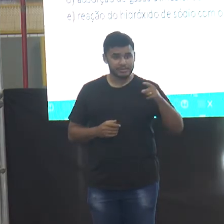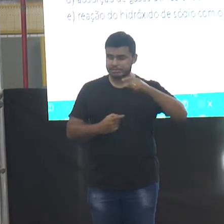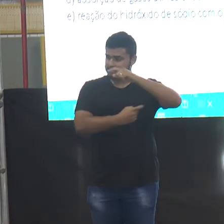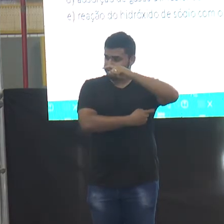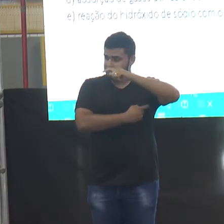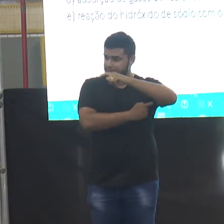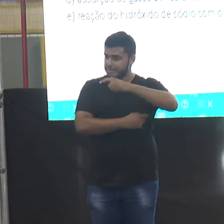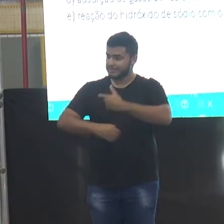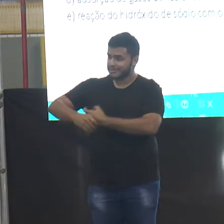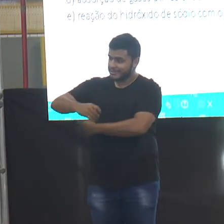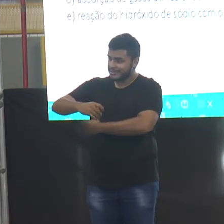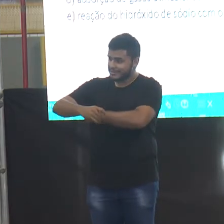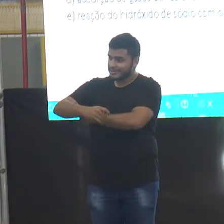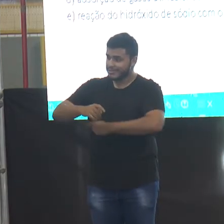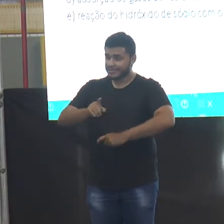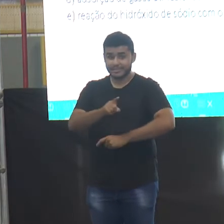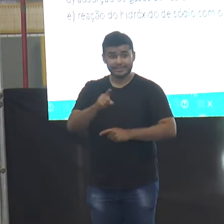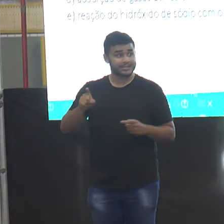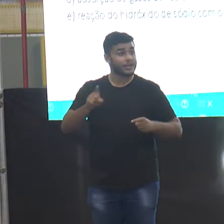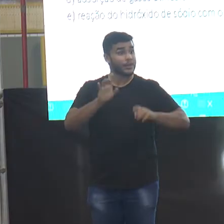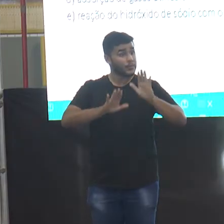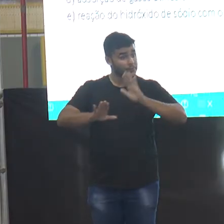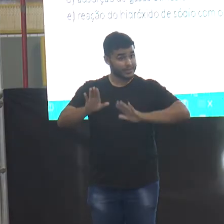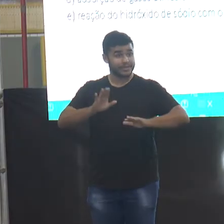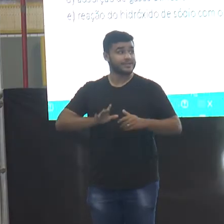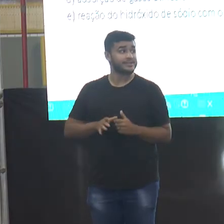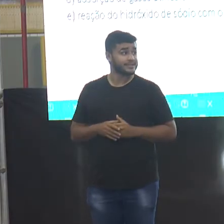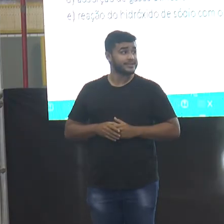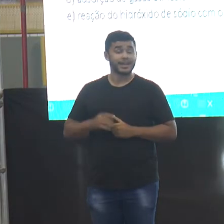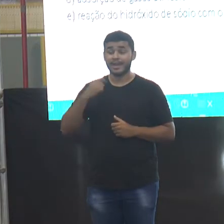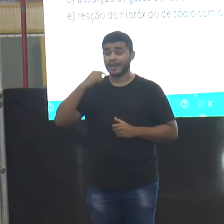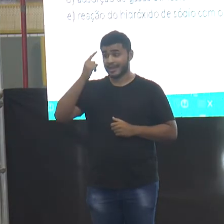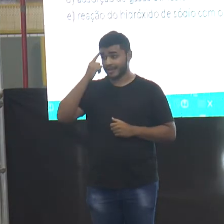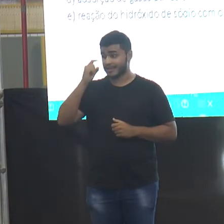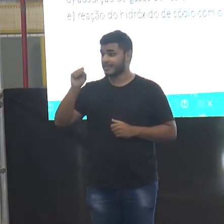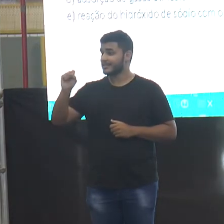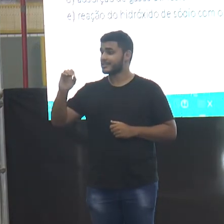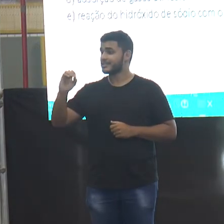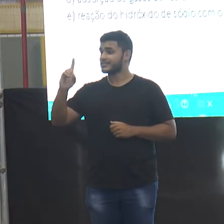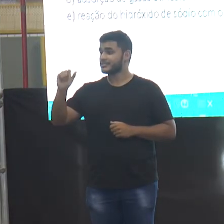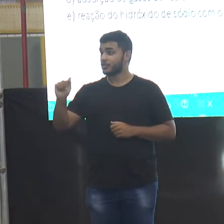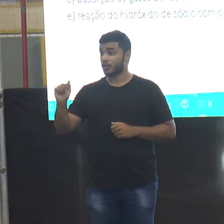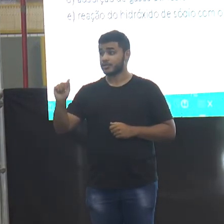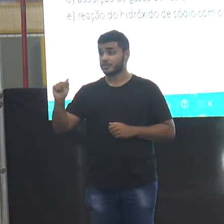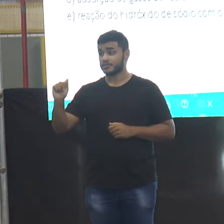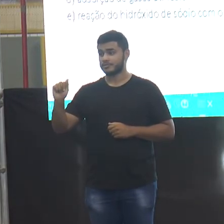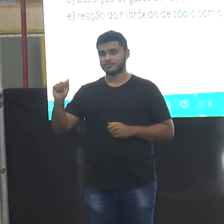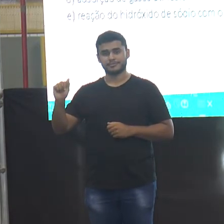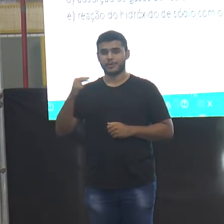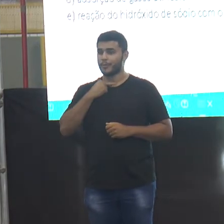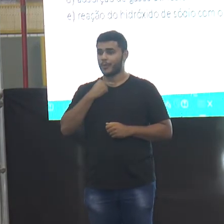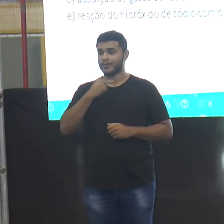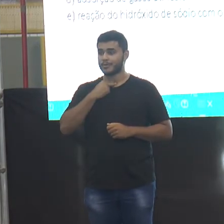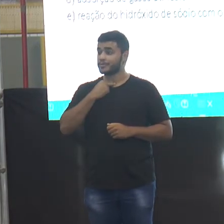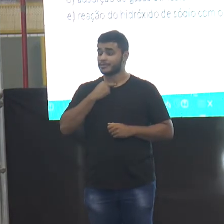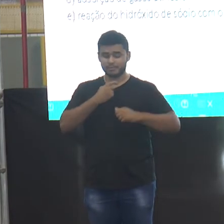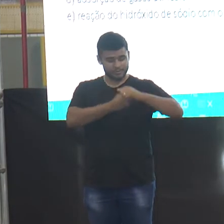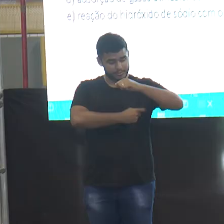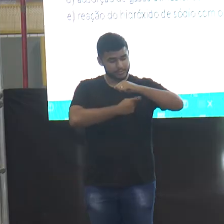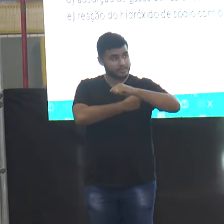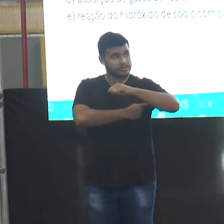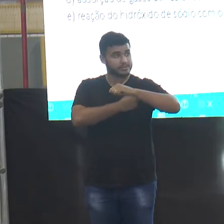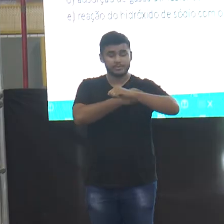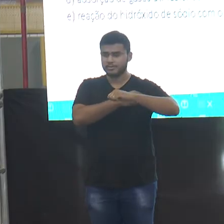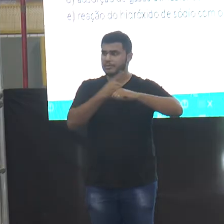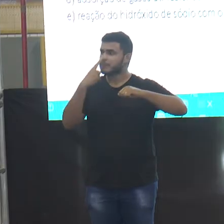com as axilas de vocês, por exemplo, não inventem de colocar soda cáustica. Porque a soda cáustica vai remover o